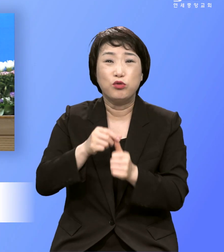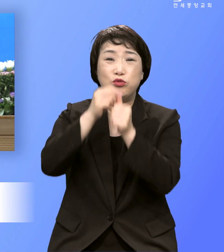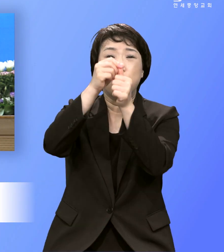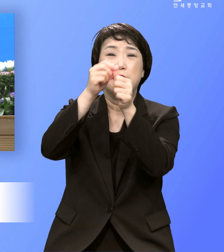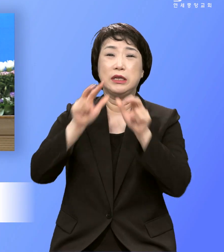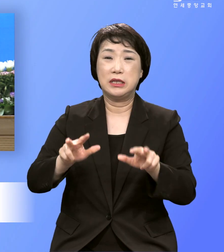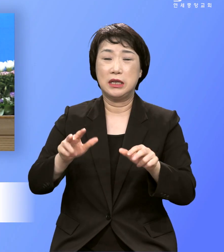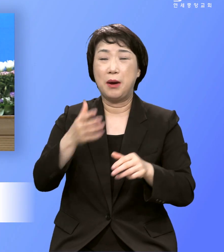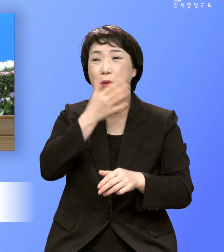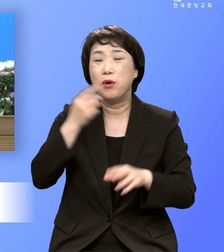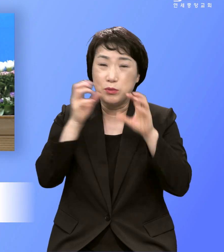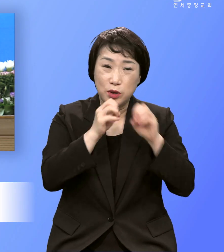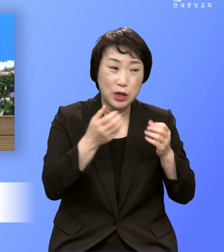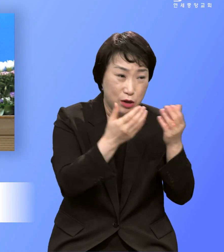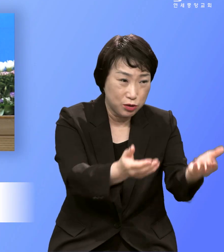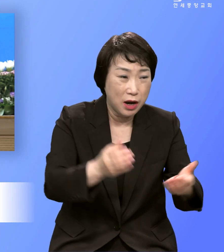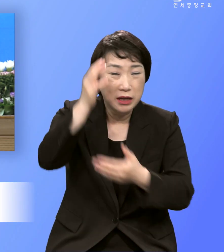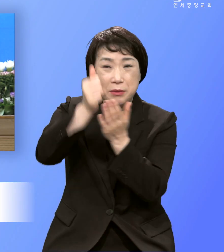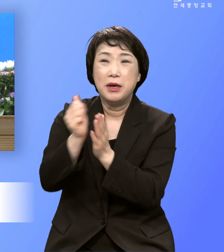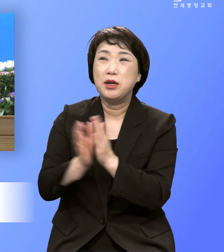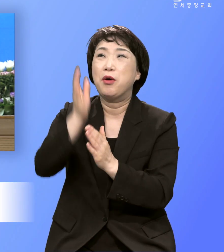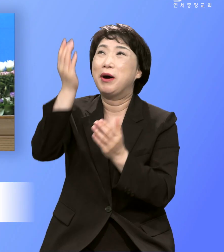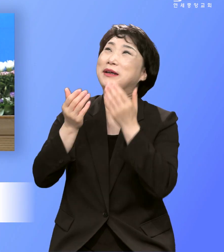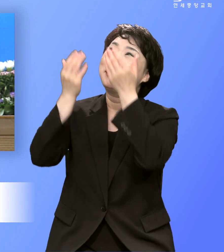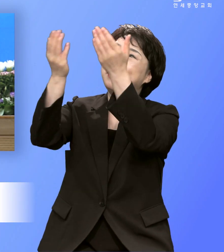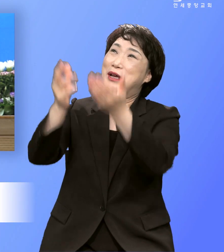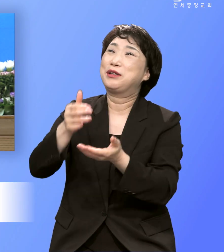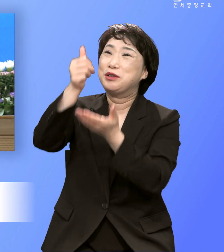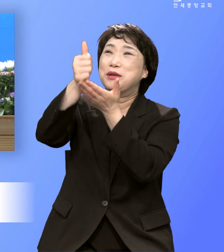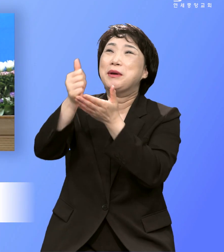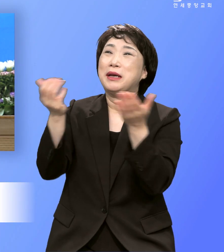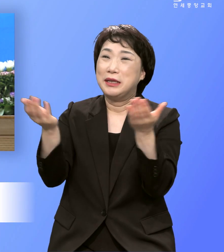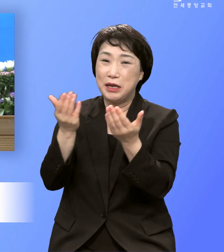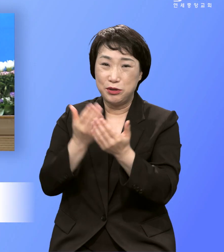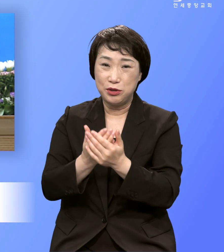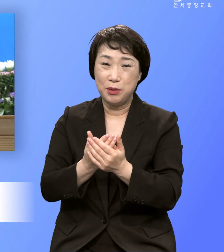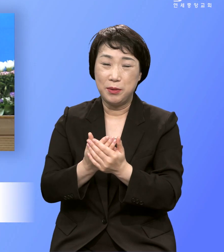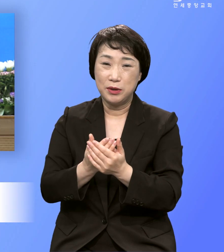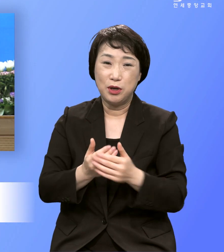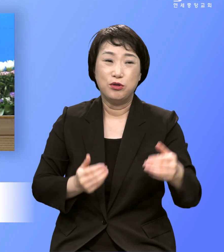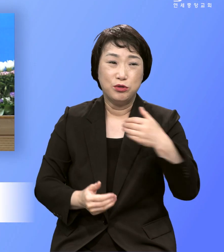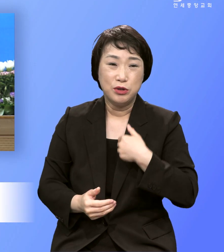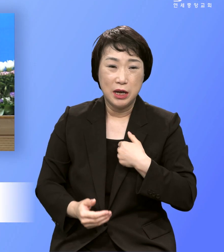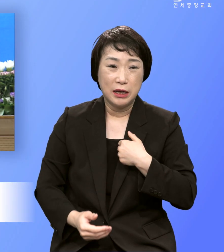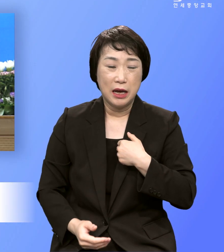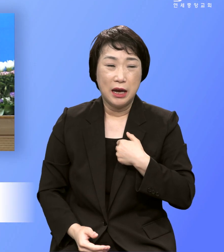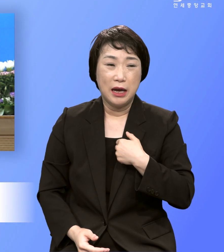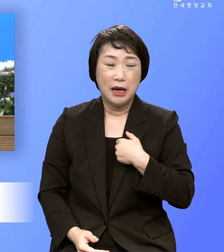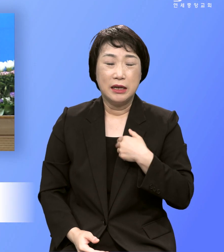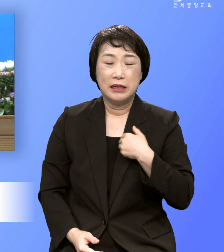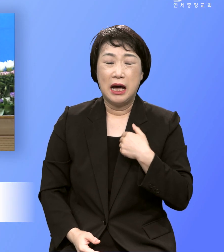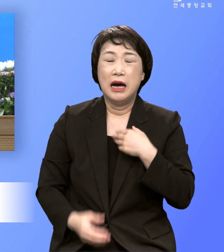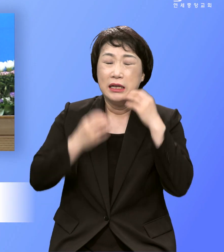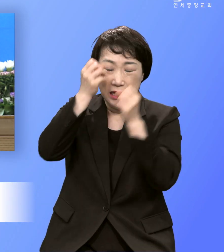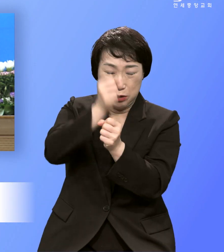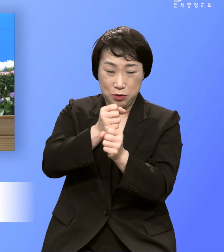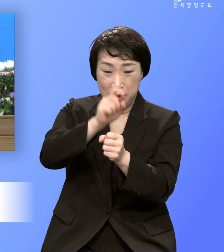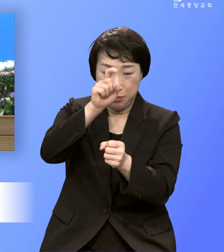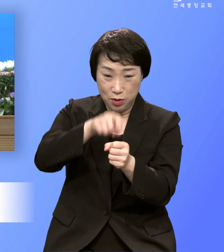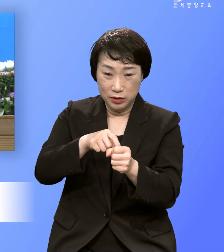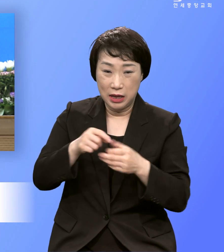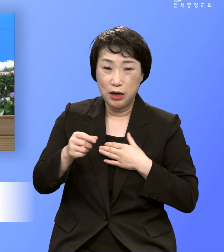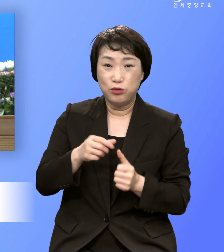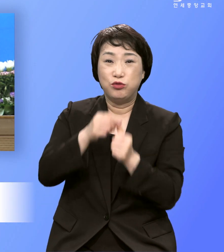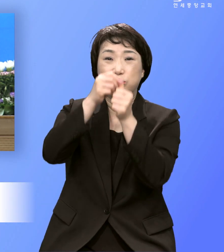내가 그 복음을 전하며 하나님을 영화롭게 할 수 있도록 주님 일하여 주시옵소서. 우리에게 아버지 나를 창조하신 목적